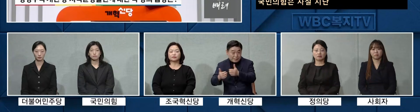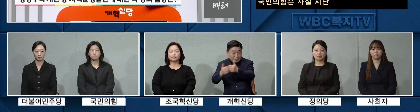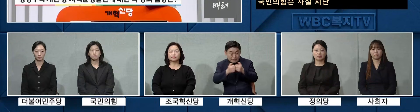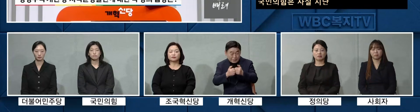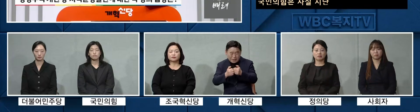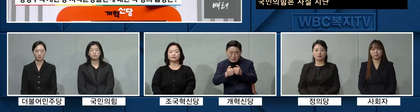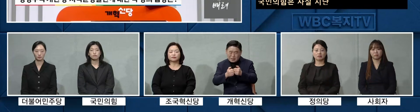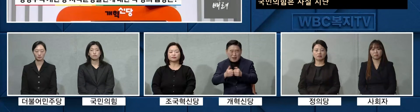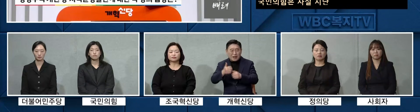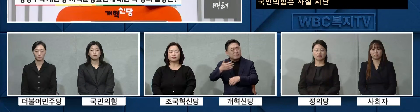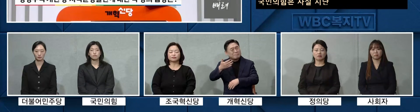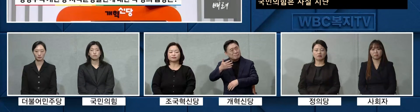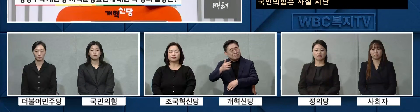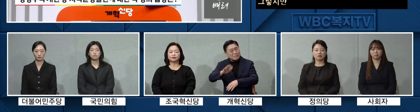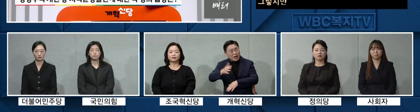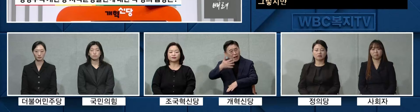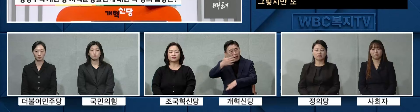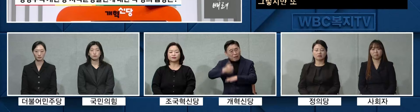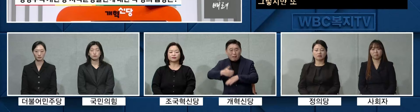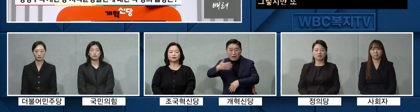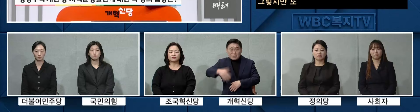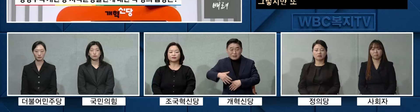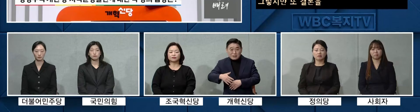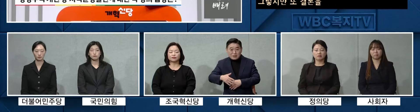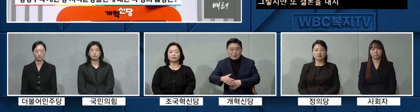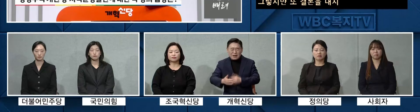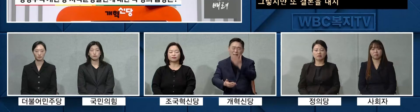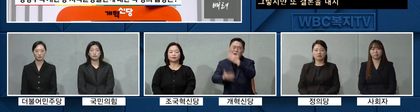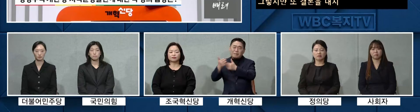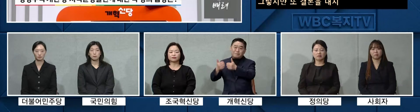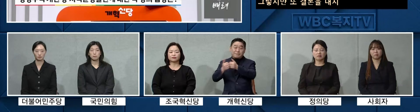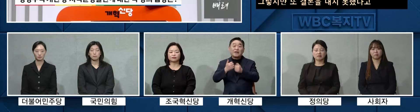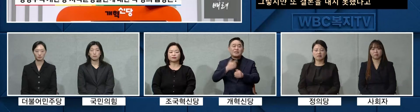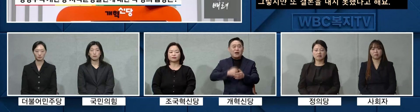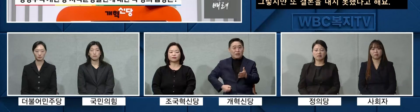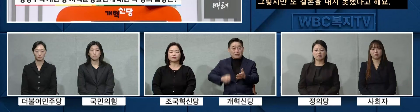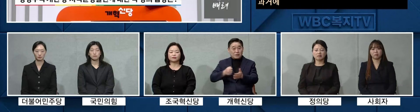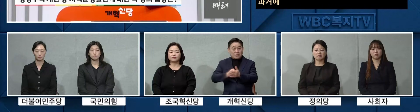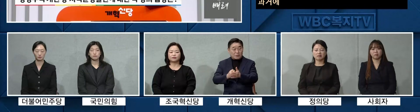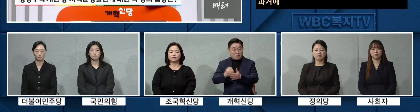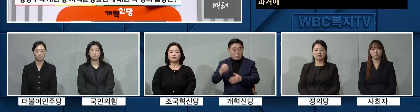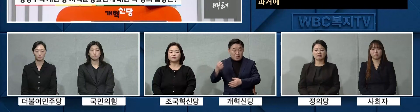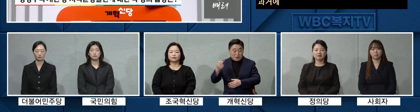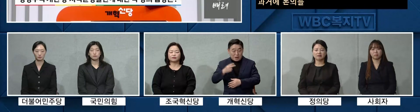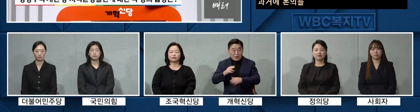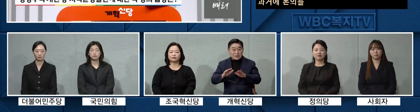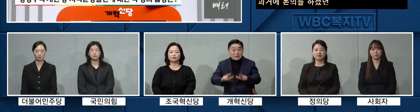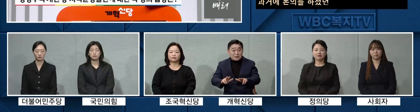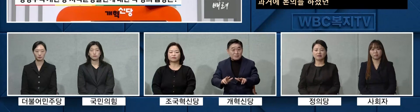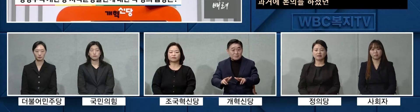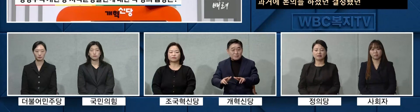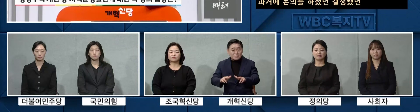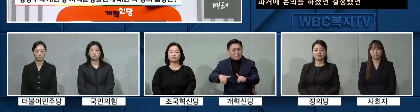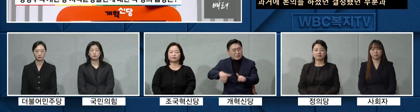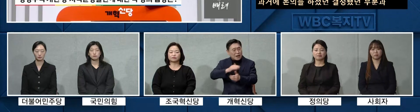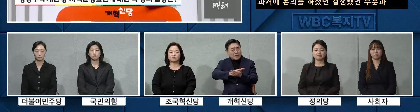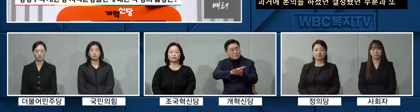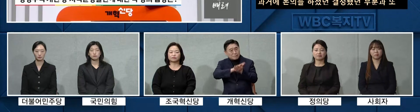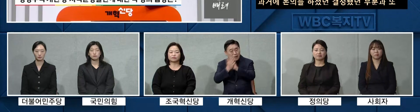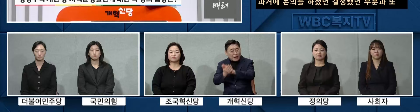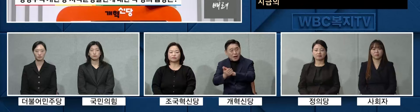내지 못했다고 해요. 과거에 논의를 하셨던 결정됐던 부분과 또 지금의 상황이 달라진